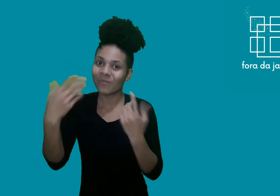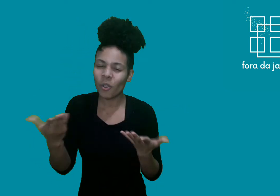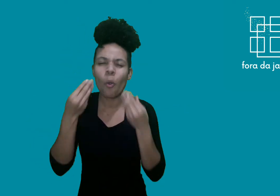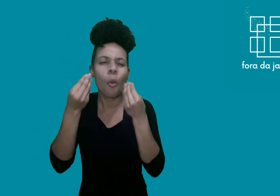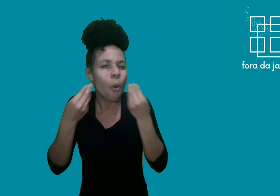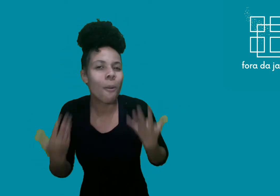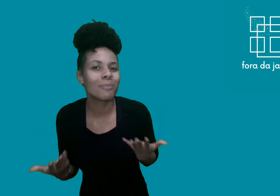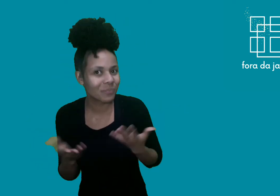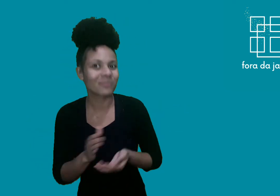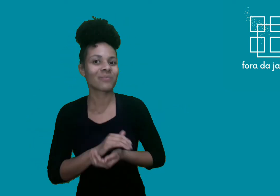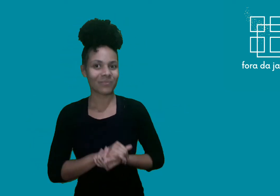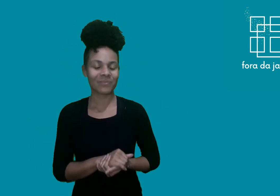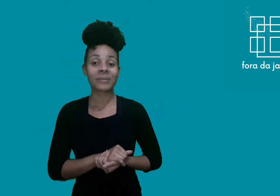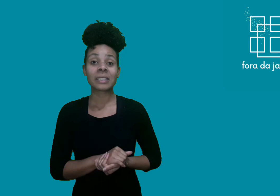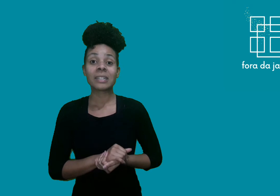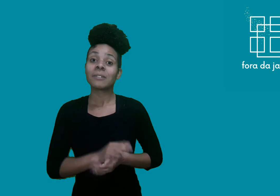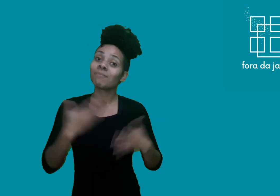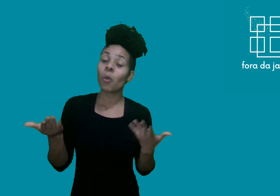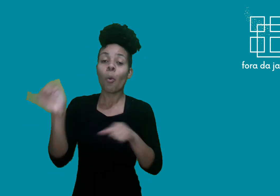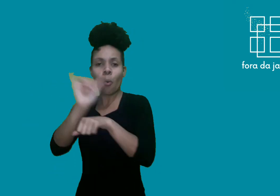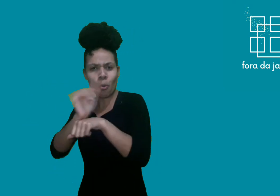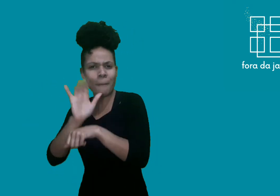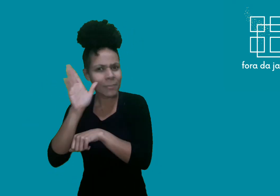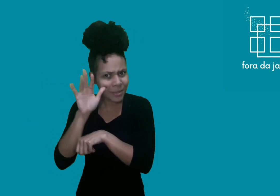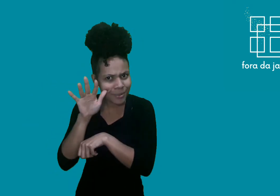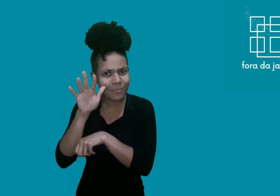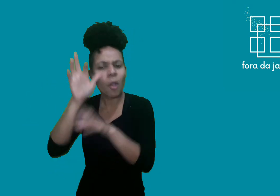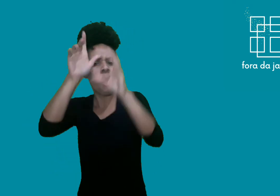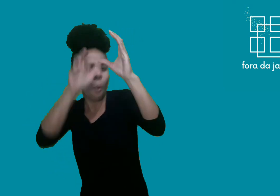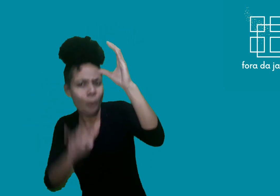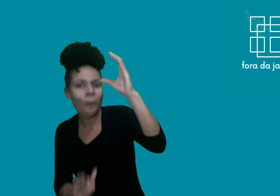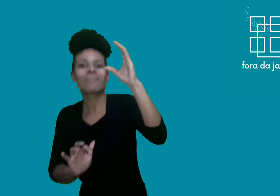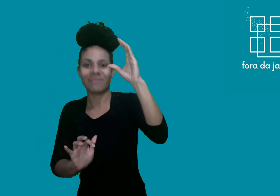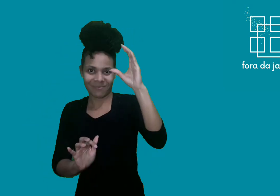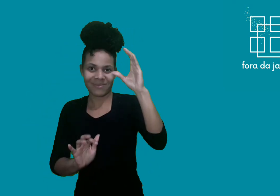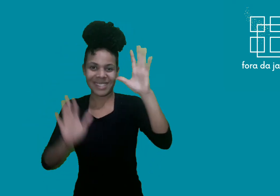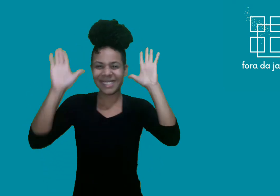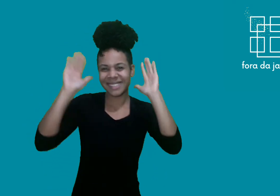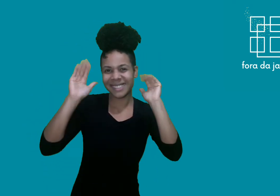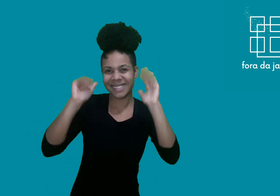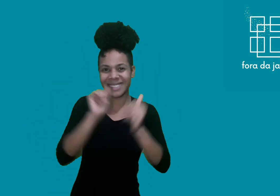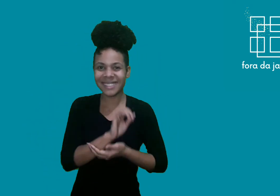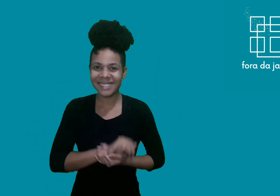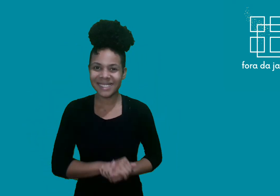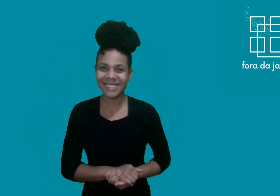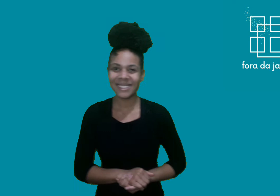dessa conversa, né? Talvez encontrado um pequeno caminho de como encontrar um pouco do propósito. E caso